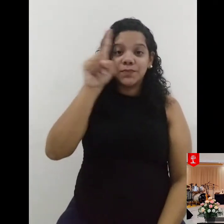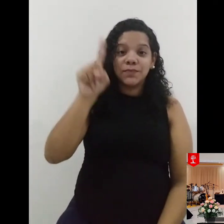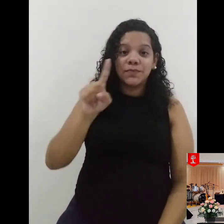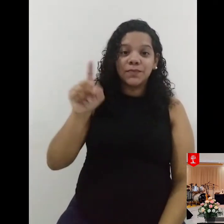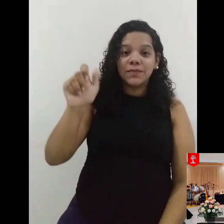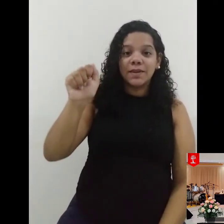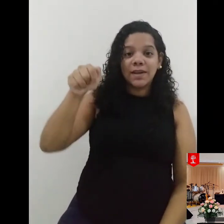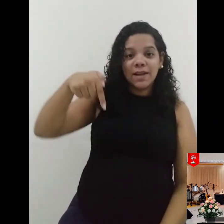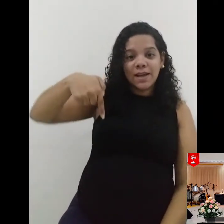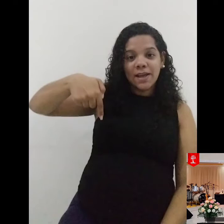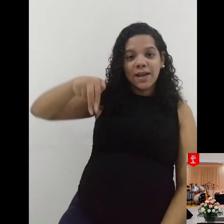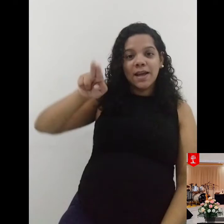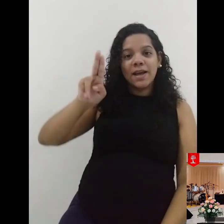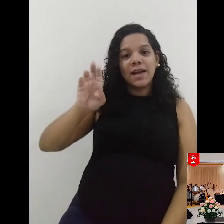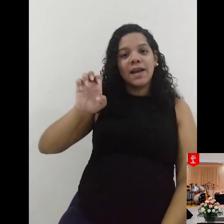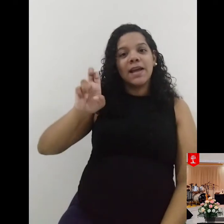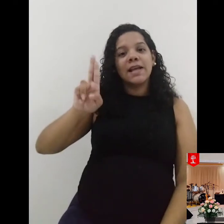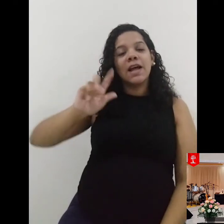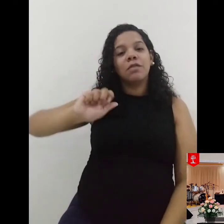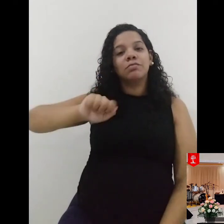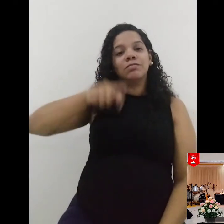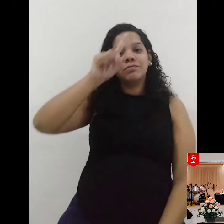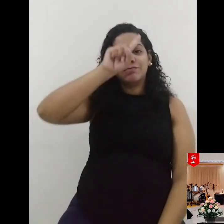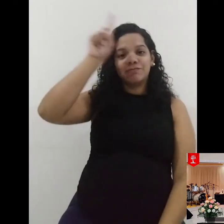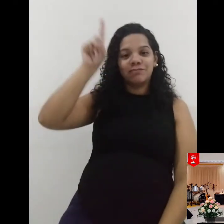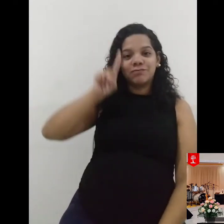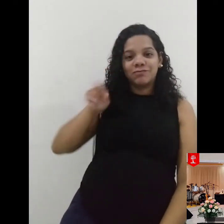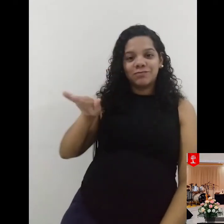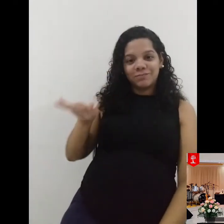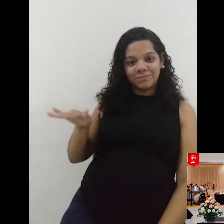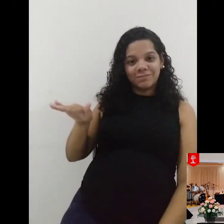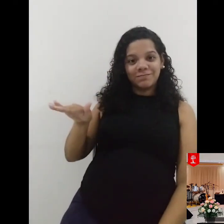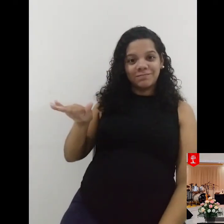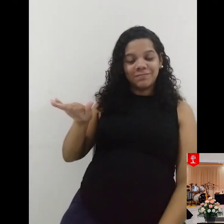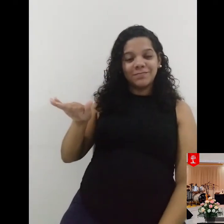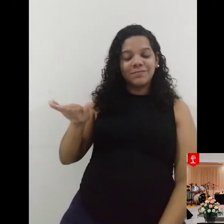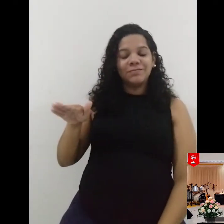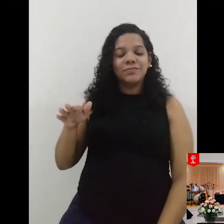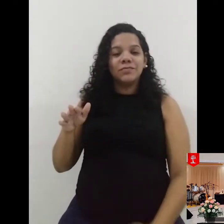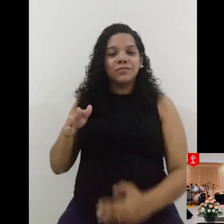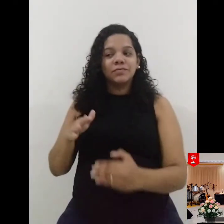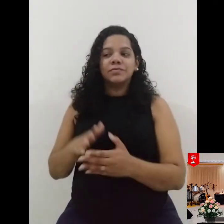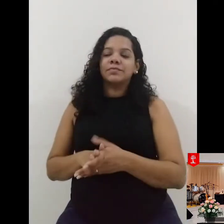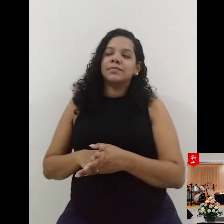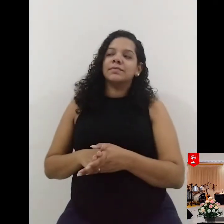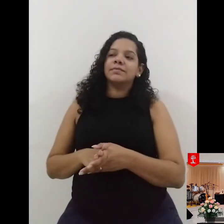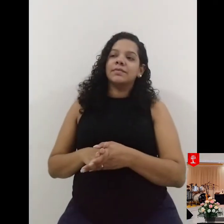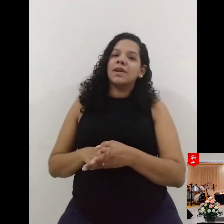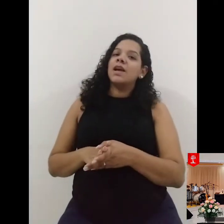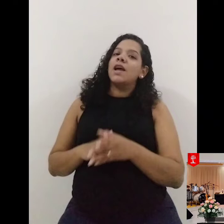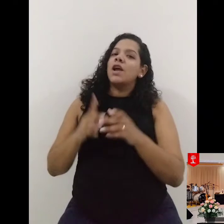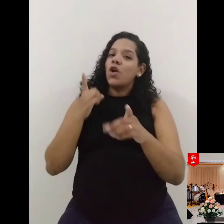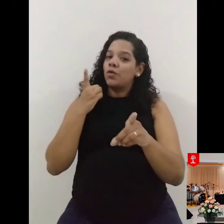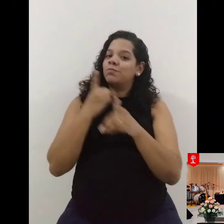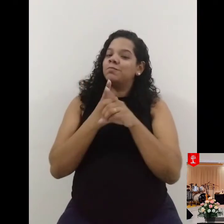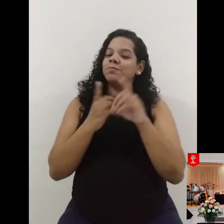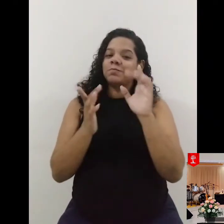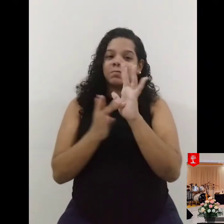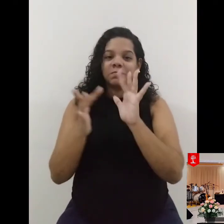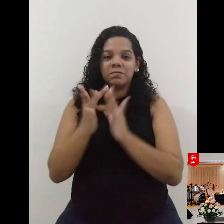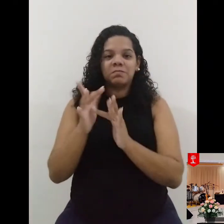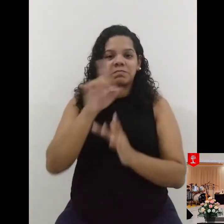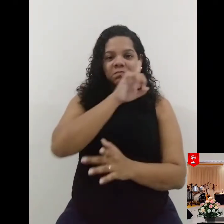eles eram desonestos, porque agiam contra o seu próprio povo. Então Jesus disse: olha,